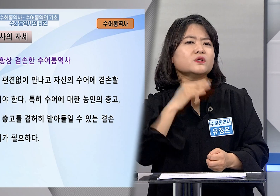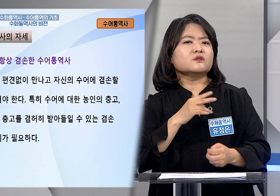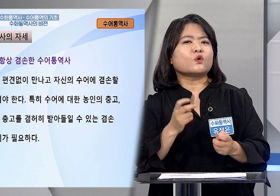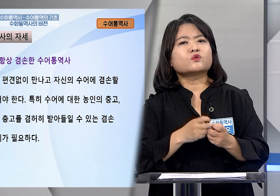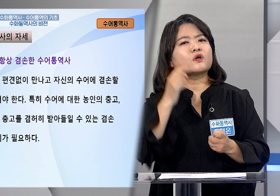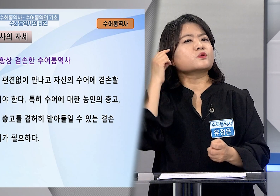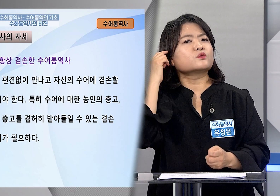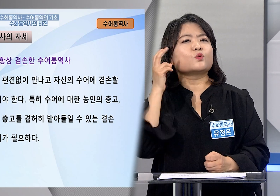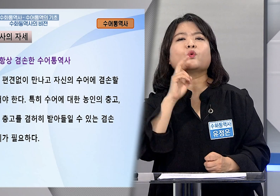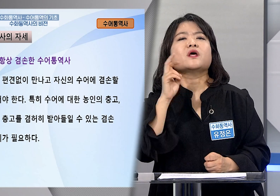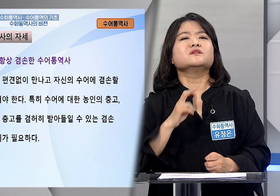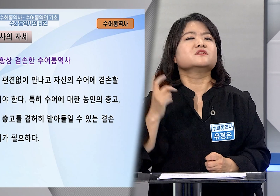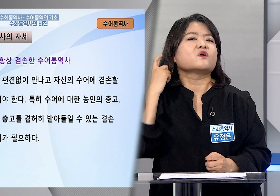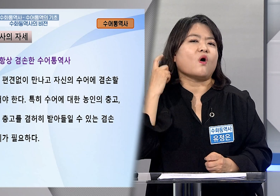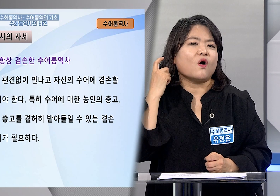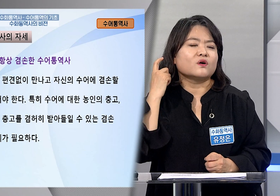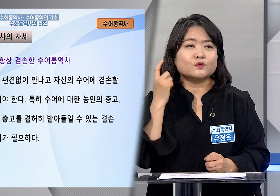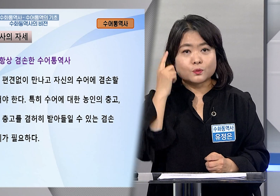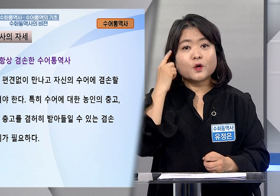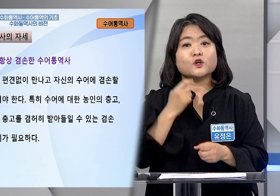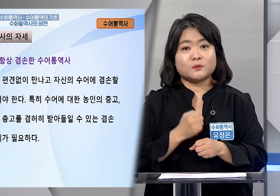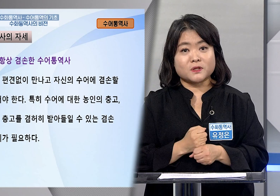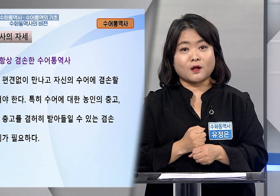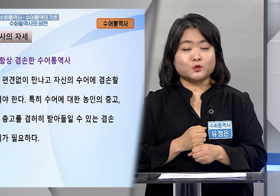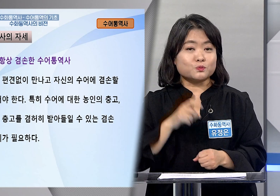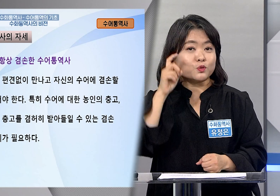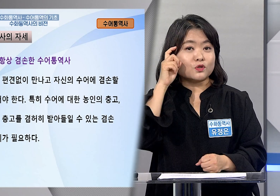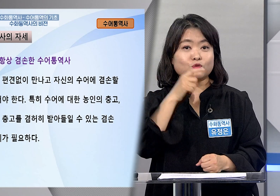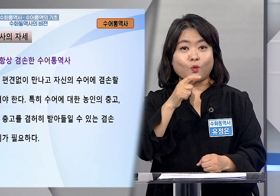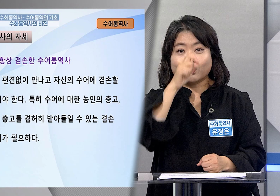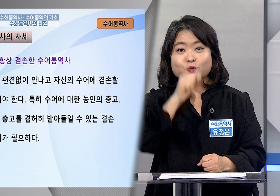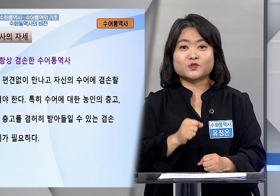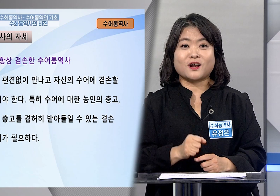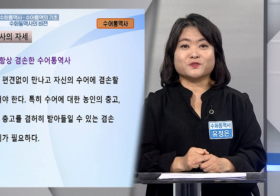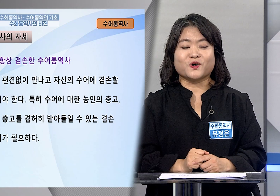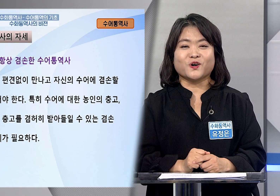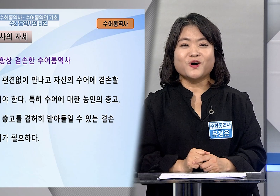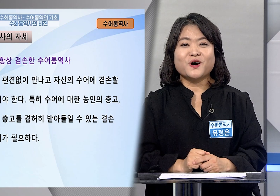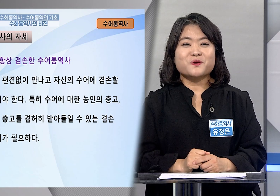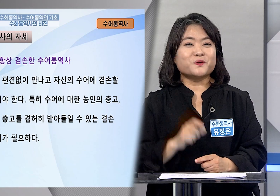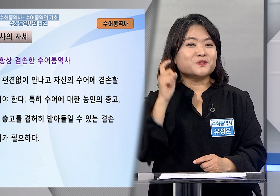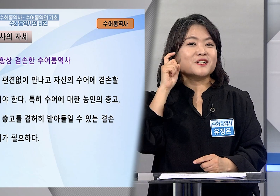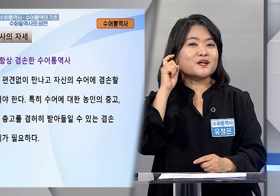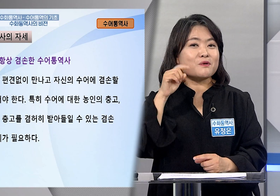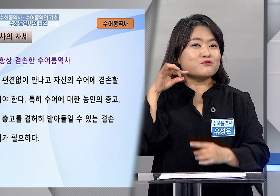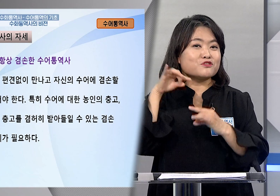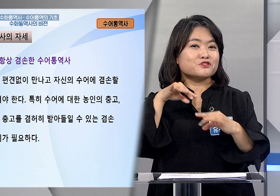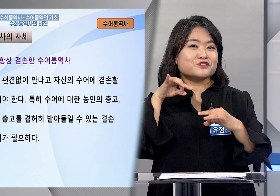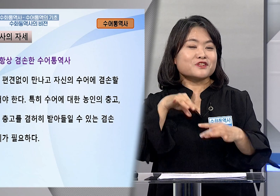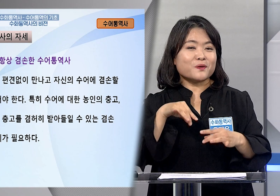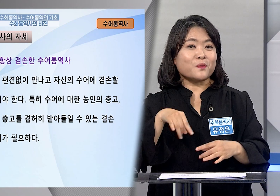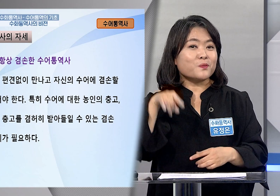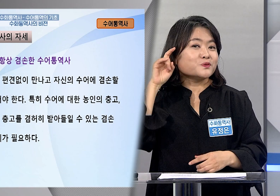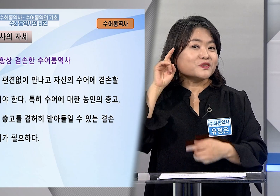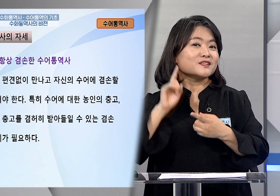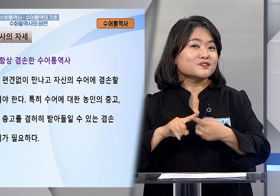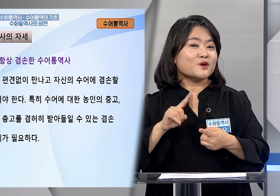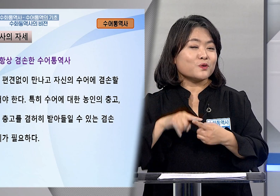농인인데 어떻게 노래를 들어? 이것도 편견입니다. 요즘 보청기 너무 좋더라고요. 보청기가 막 블루투스 되고 보청기 그대로